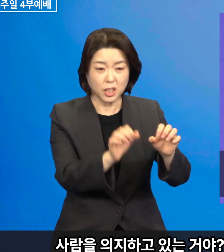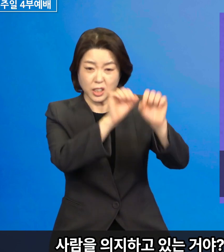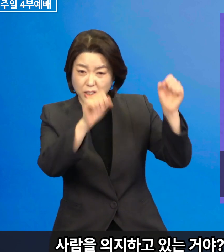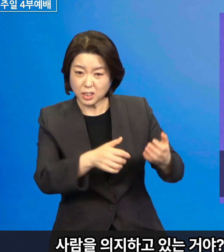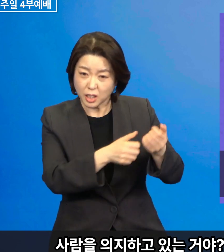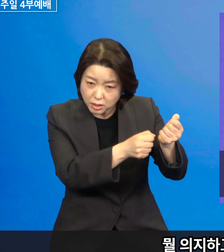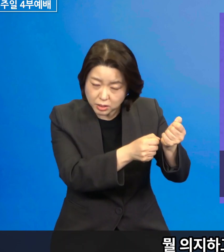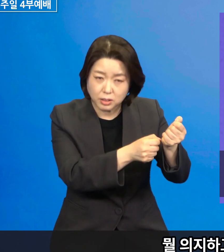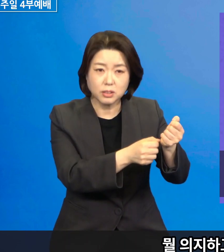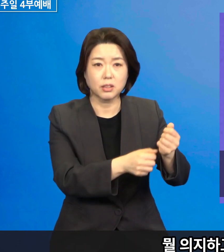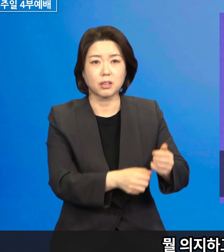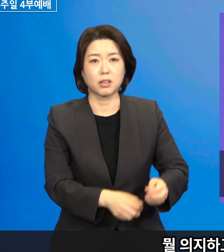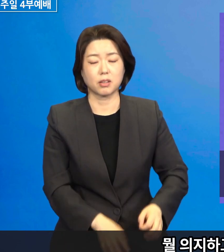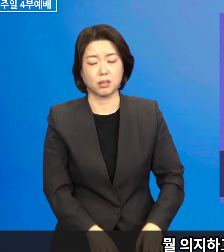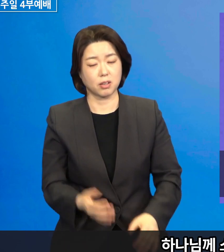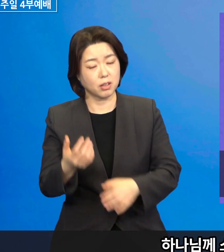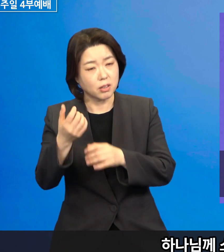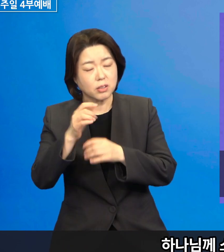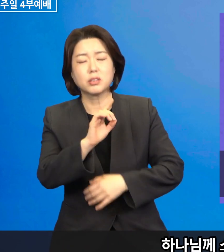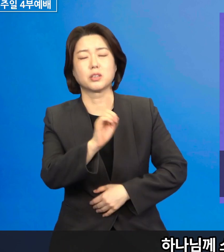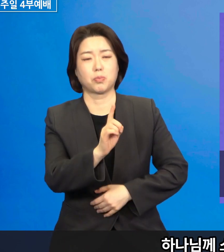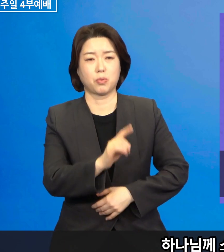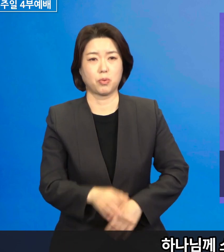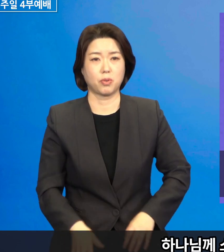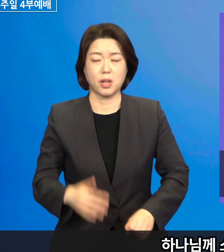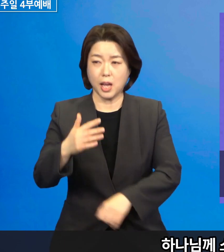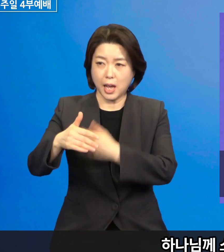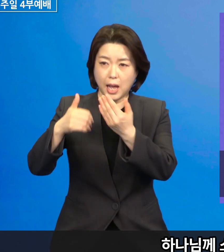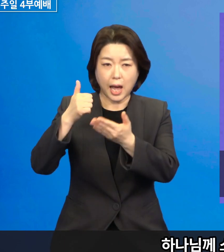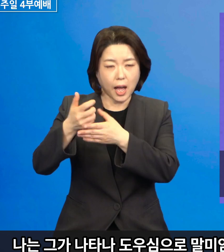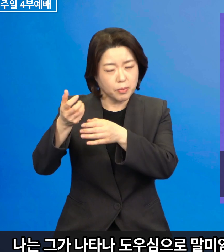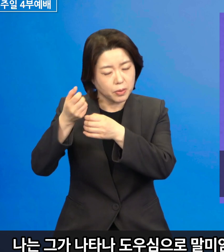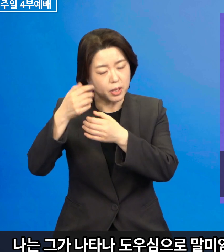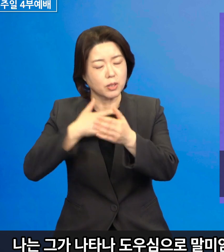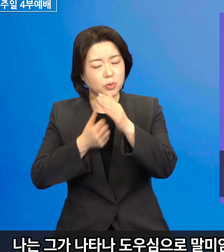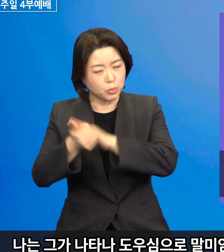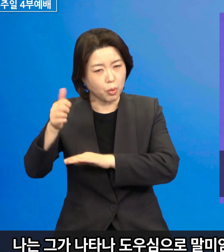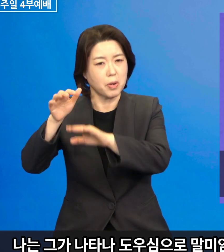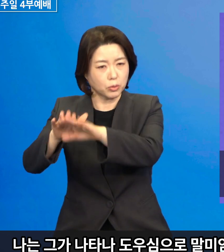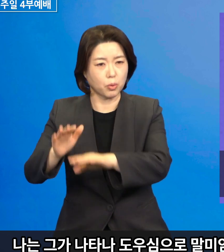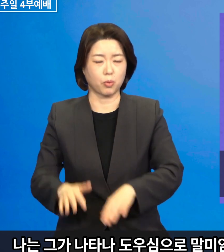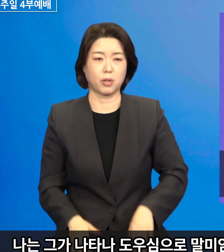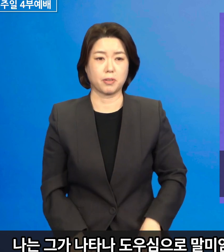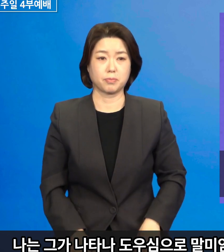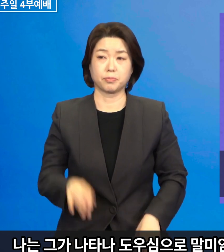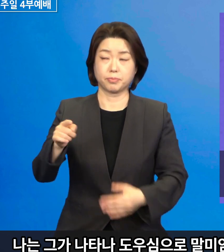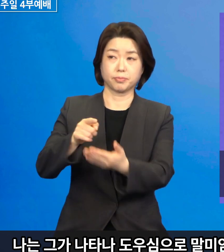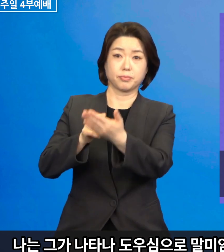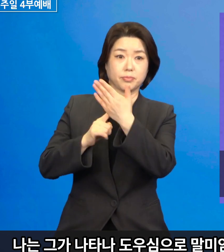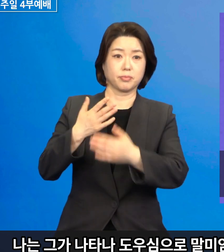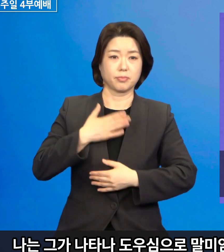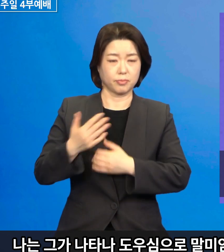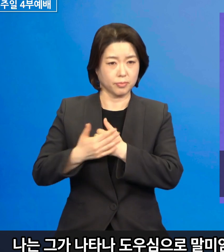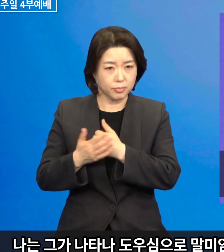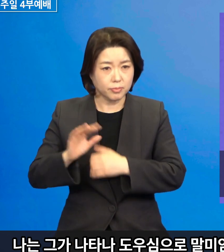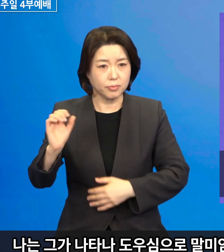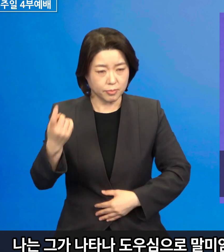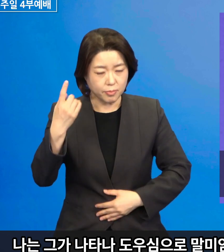거야? 뭘 의지하고 있는 거야? 하나님께 소망을 둬야지. 나는 그가 나타나 도우심으로 말미암아 내 하나님을